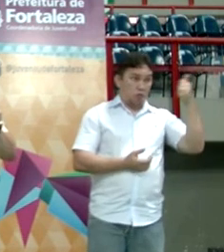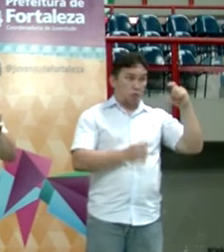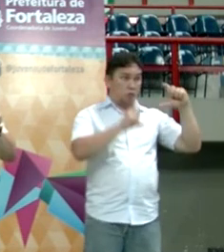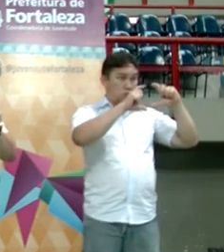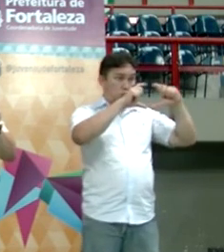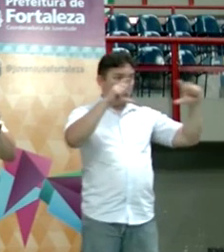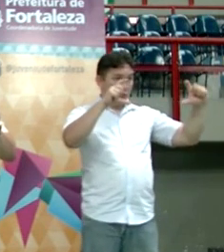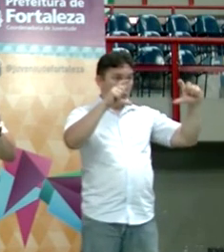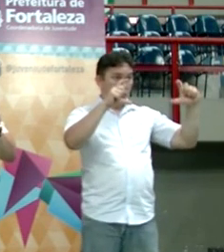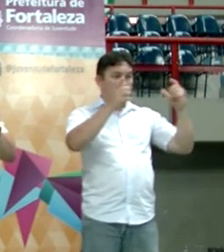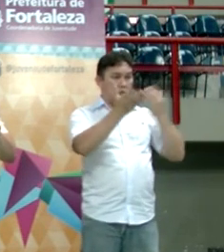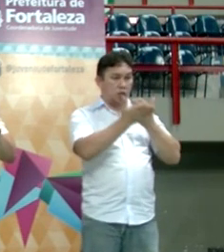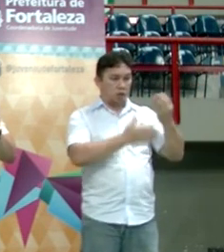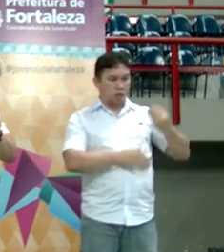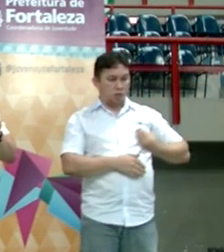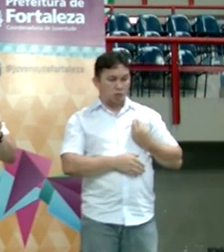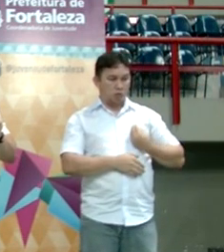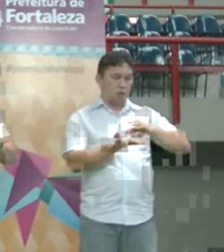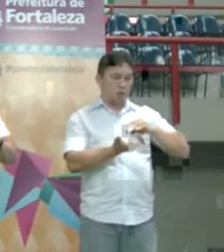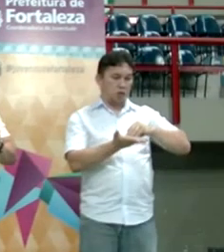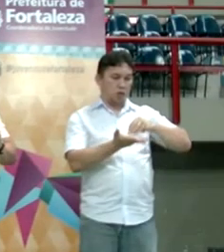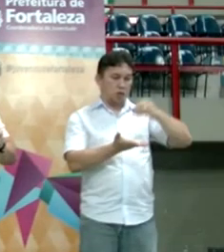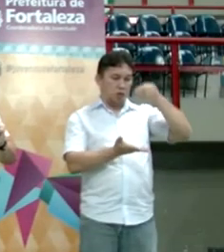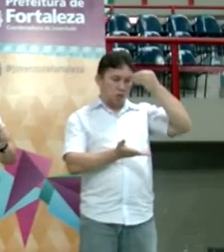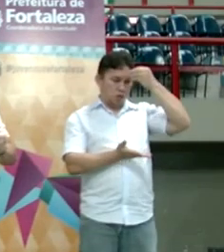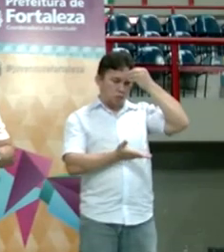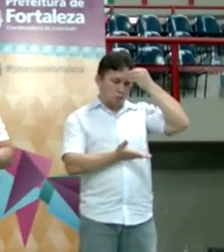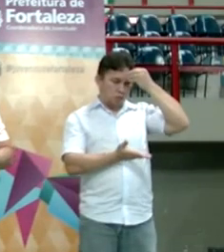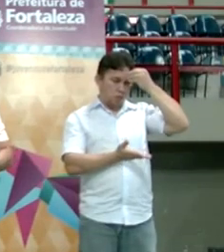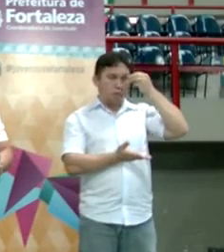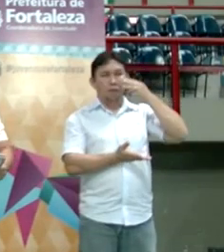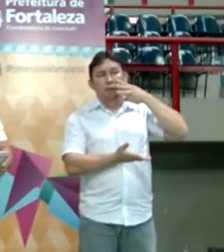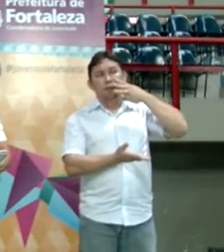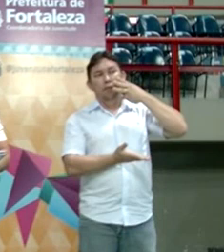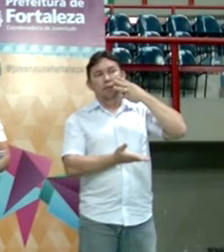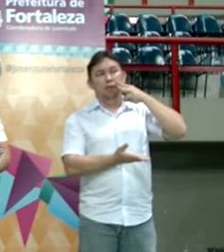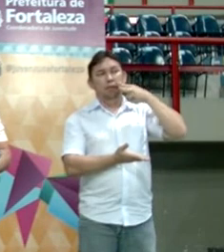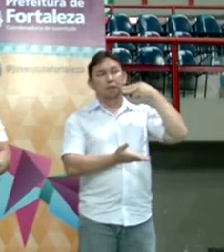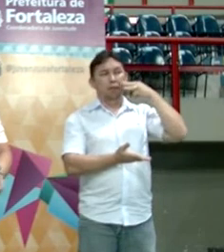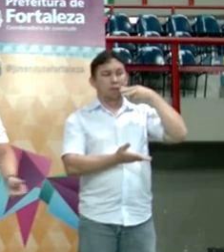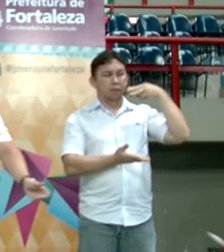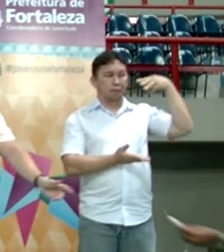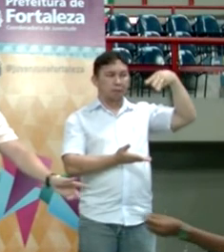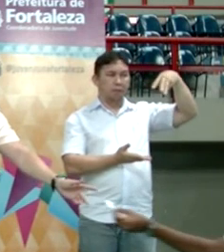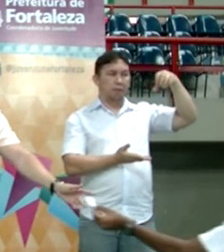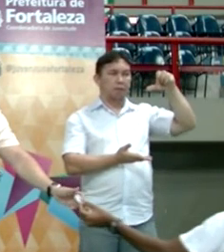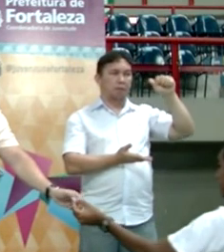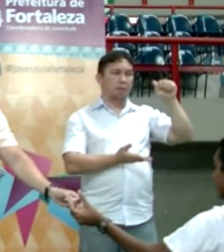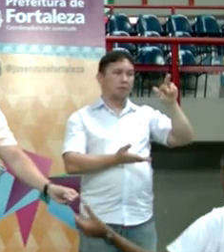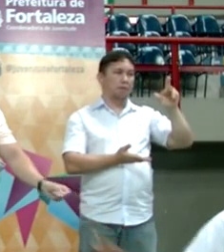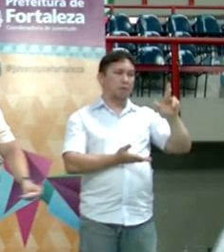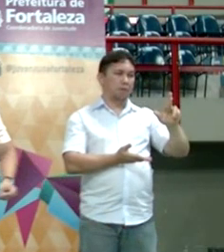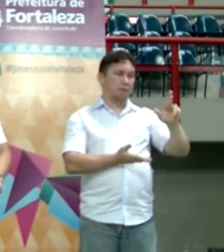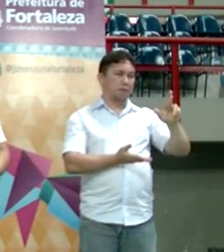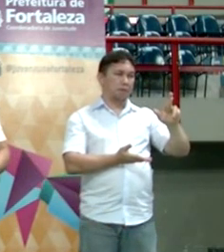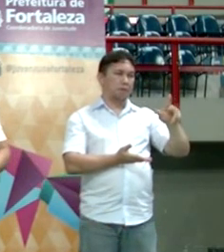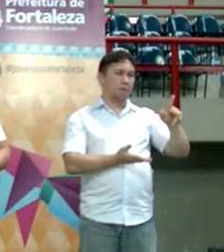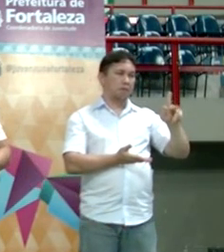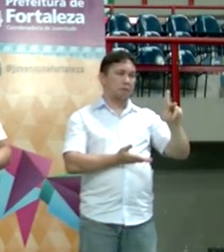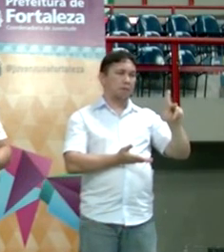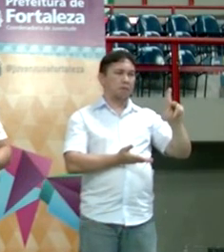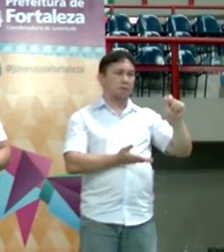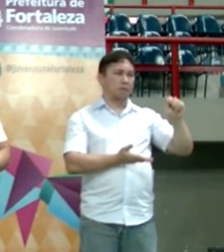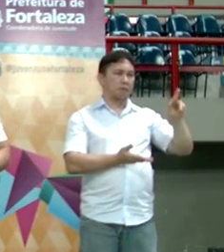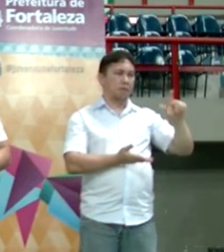quadro, início da vida segundo Marx. Que esse Marx, jovem? É aquele menino Karl